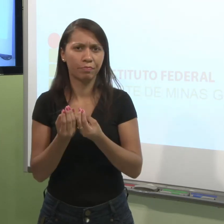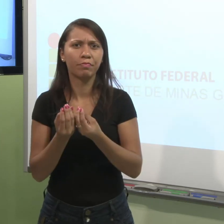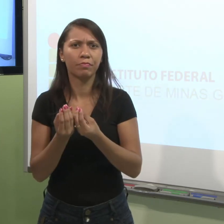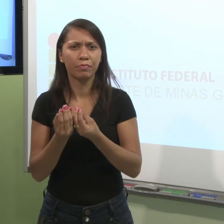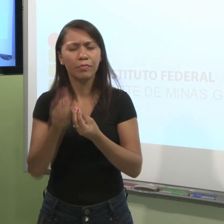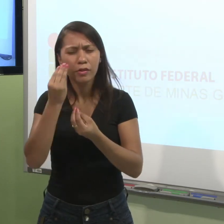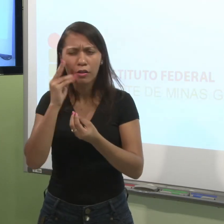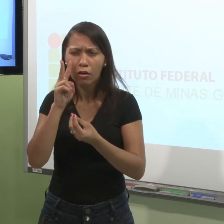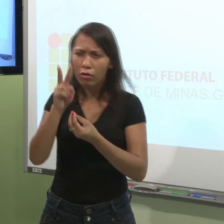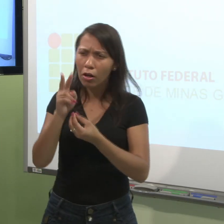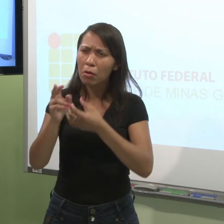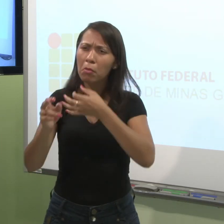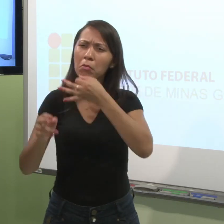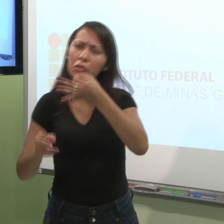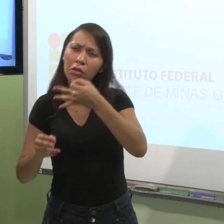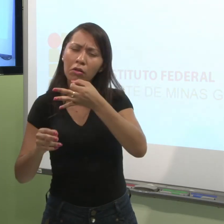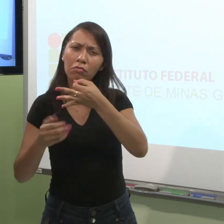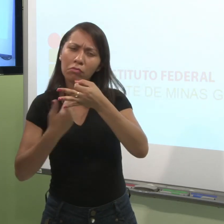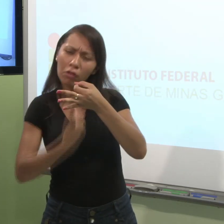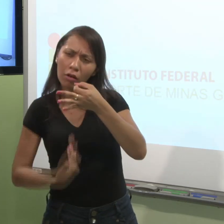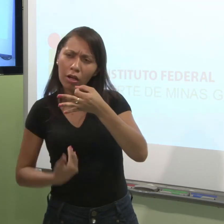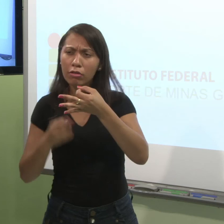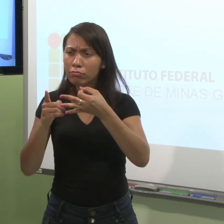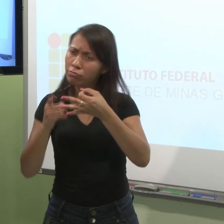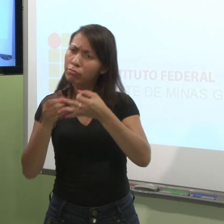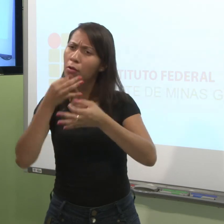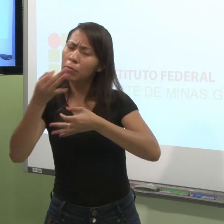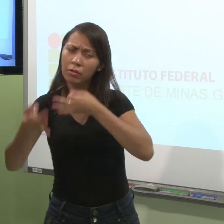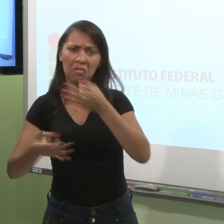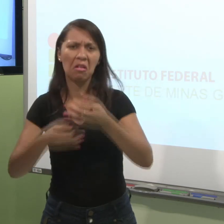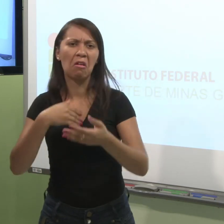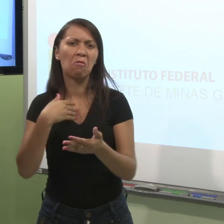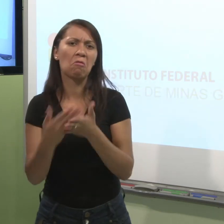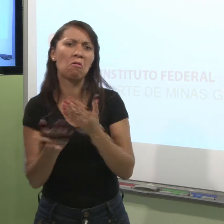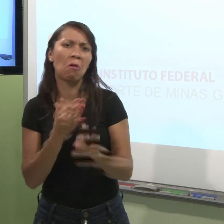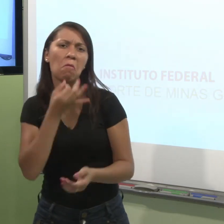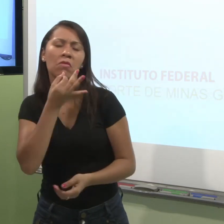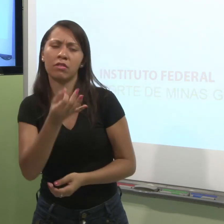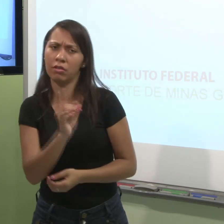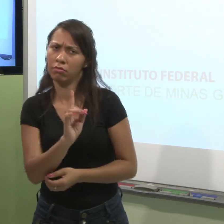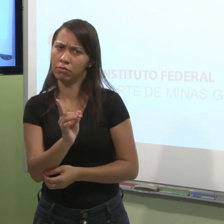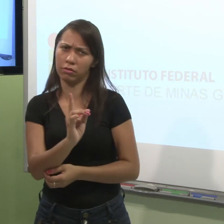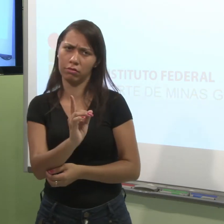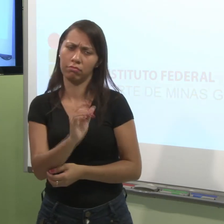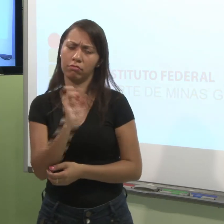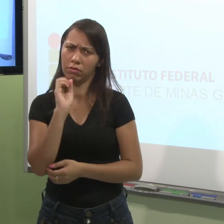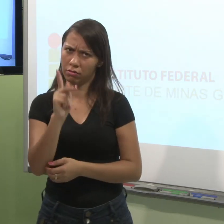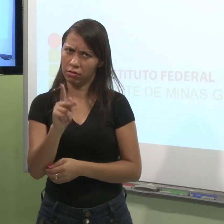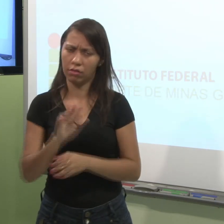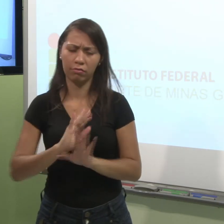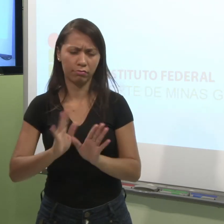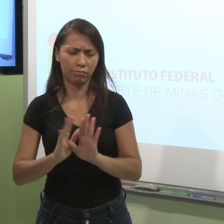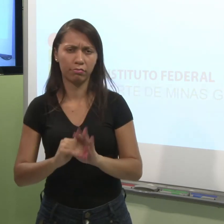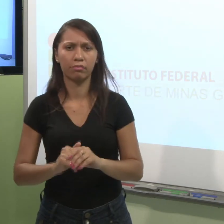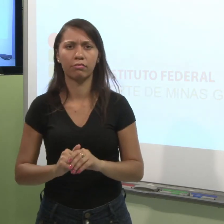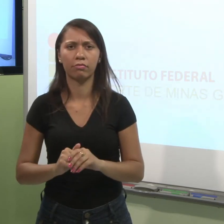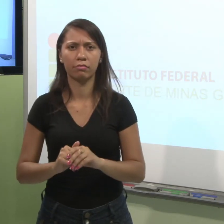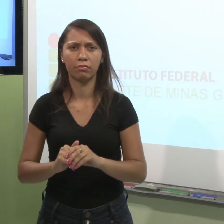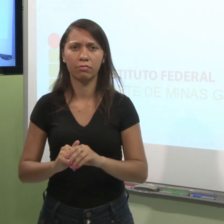colega. Mas atenção, não é para comentar de qualquer jeito, só para dizer que participou não, ok? Discordando ou